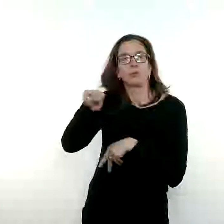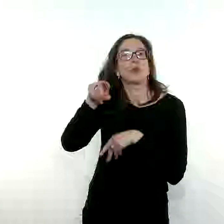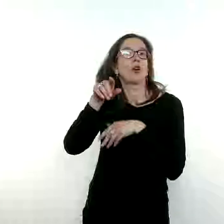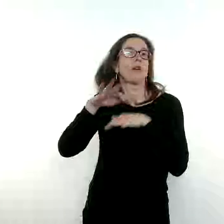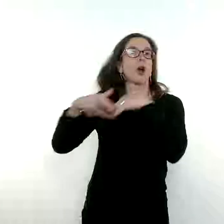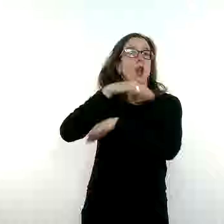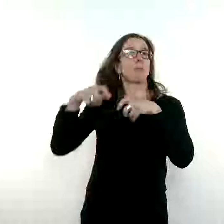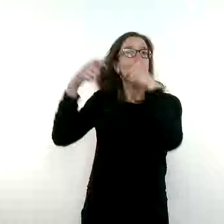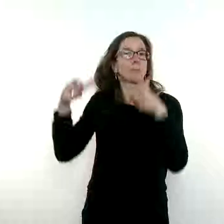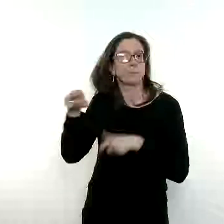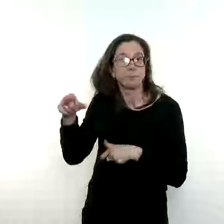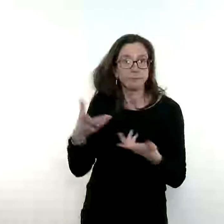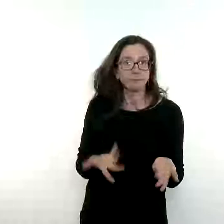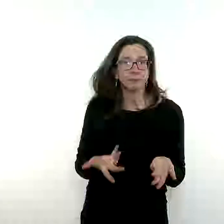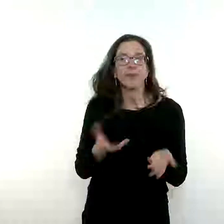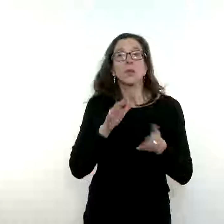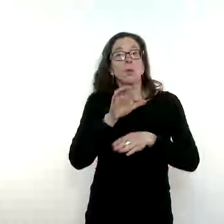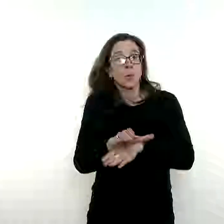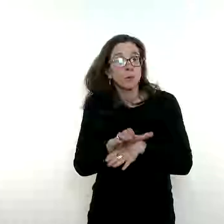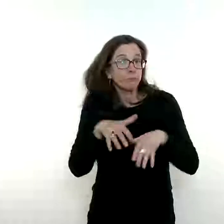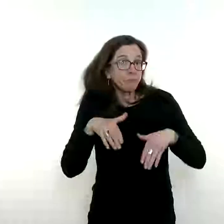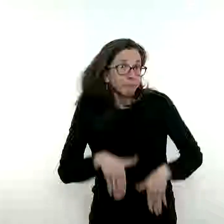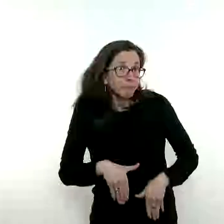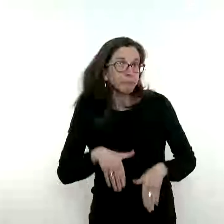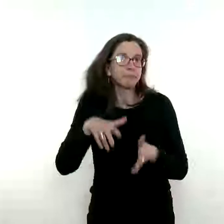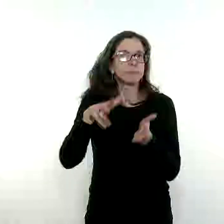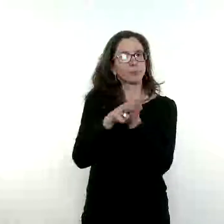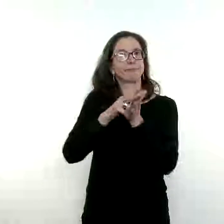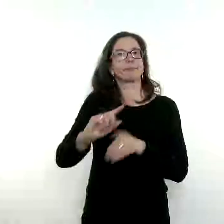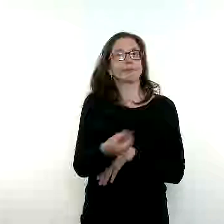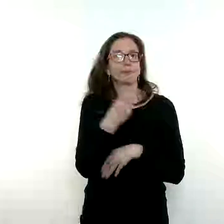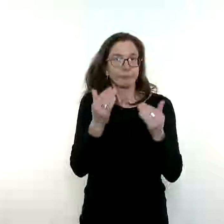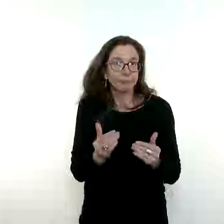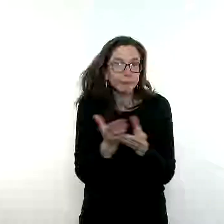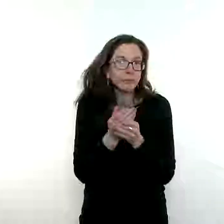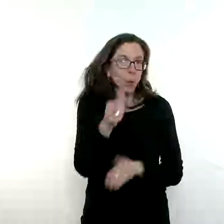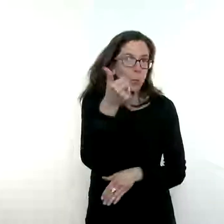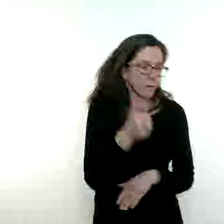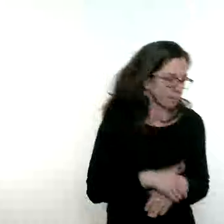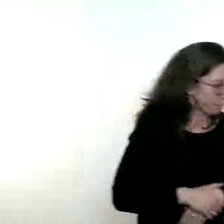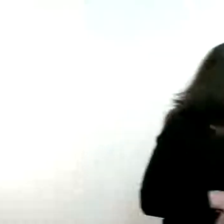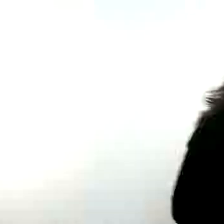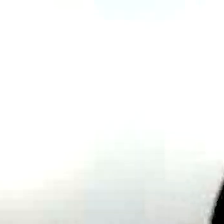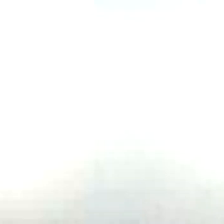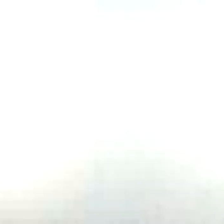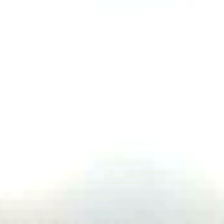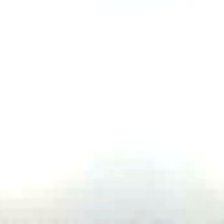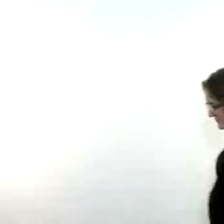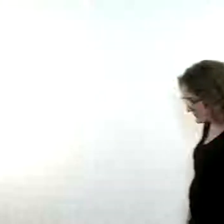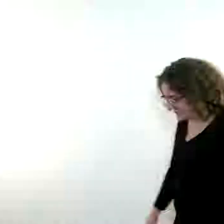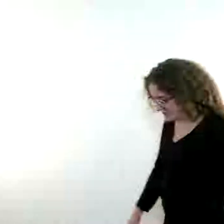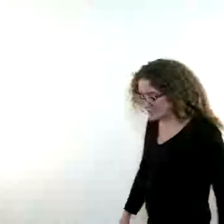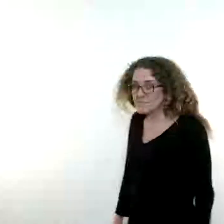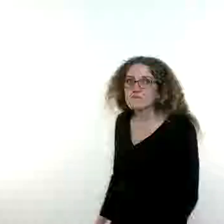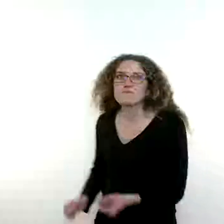Contre. Abstention. Adopté à l'unanimité. Affaire 11, il s'agit du programme de vidéoprotection